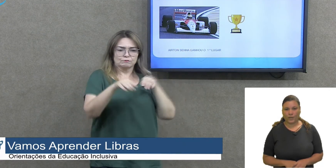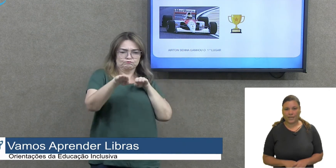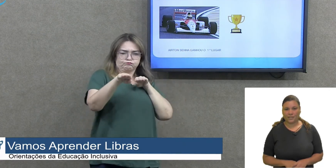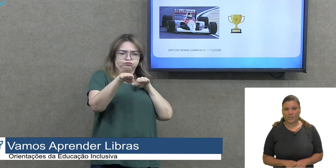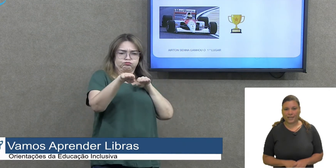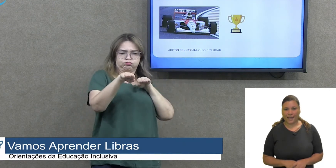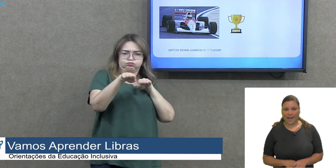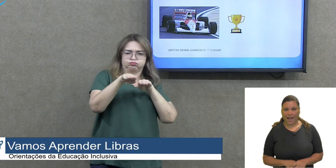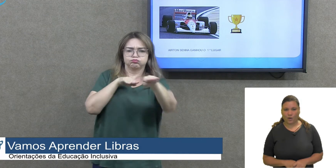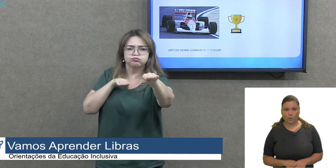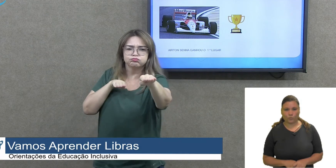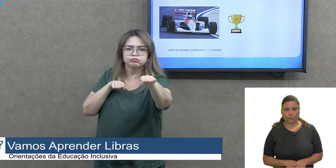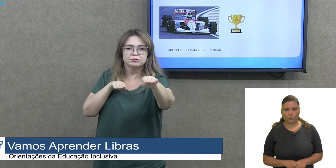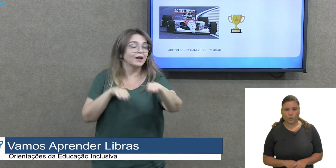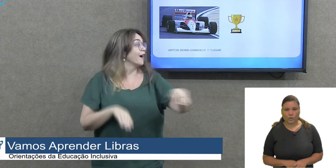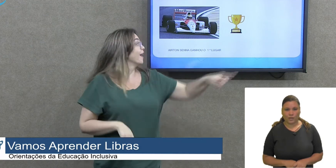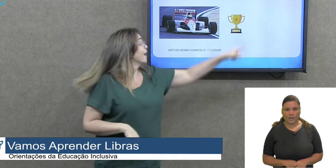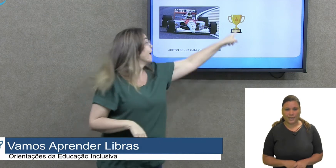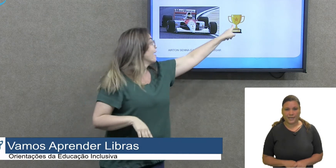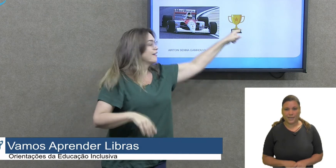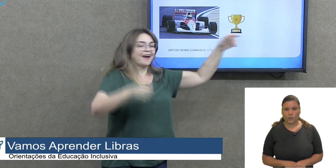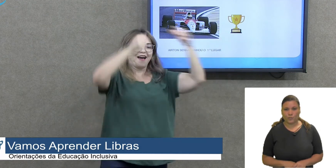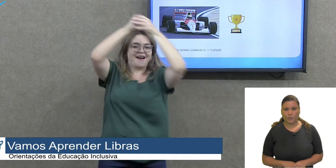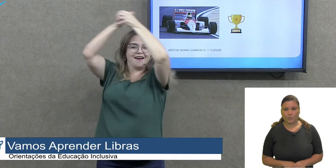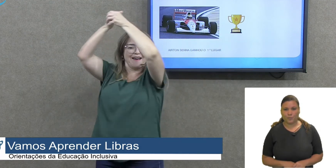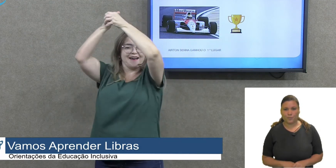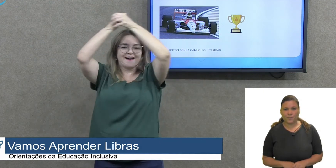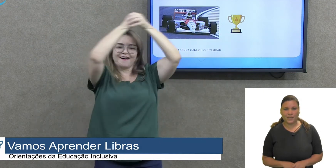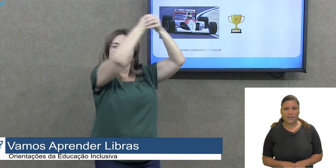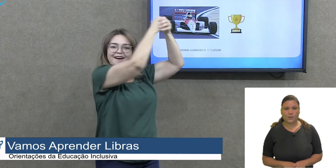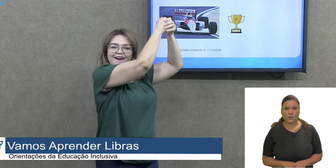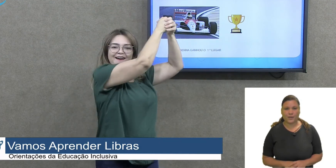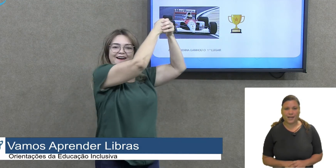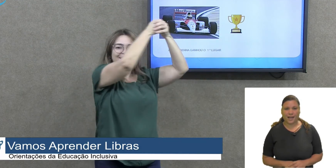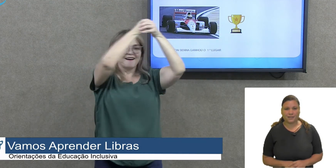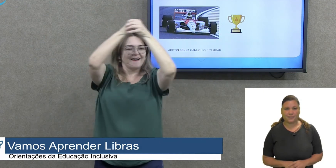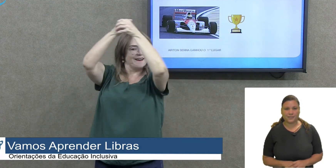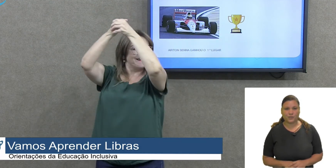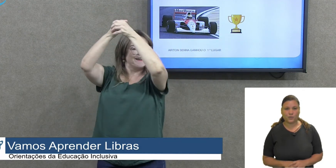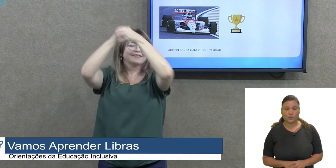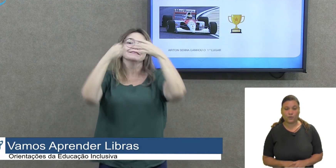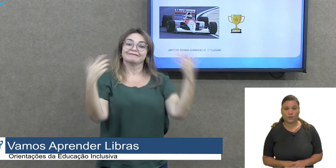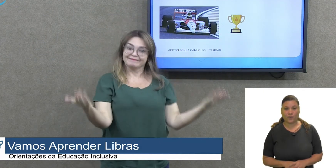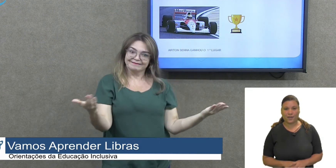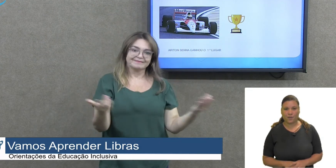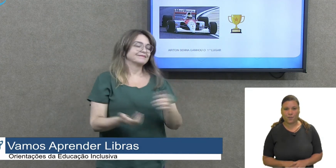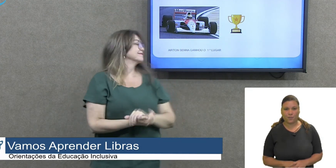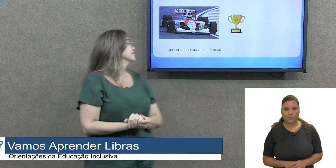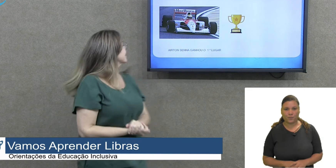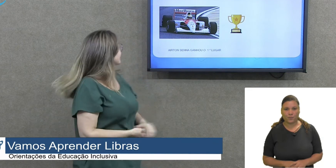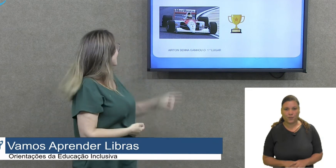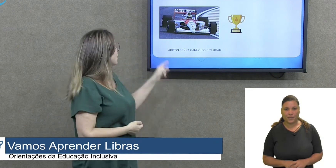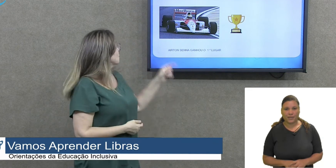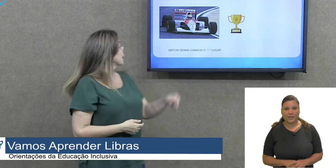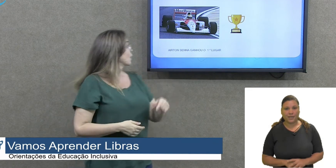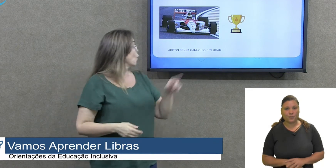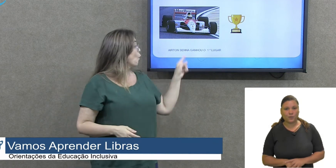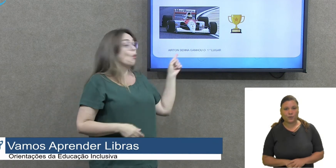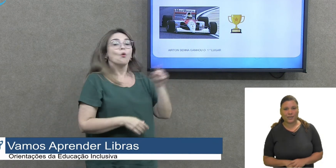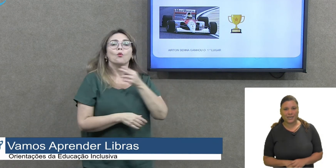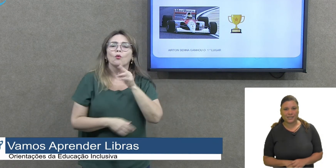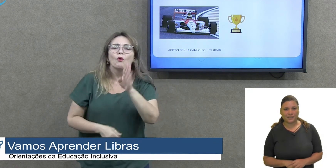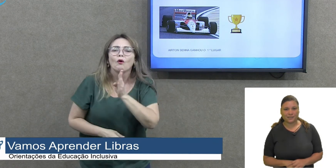Uma corrida de carro. Ele ganhou em primeiro lugar. Ganhou o troféu. Quem